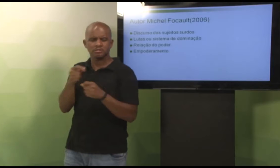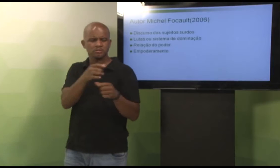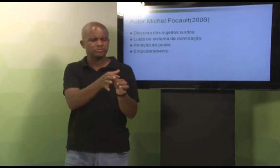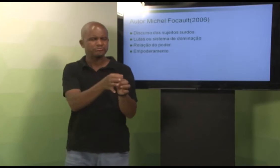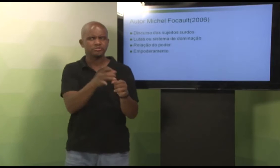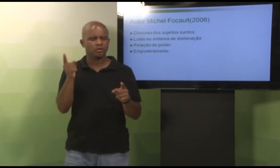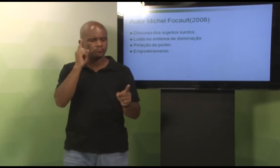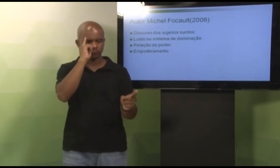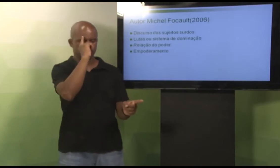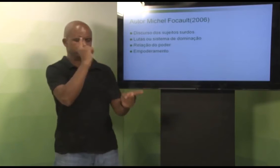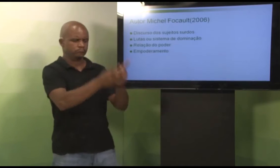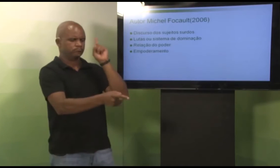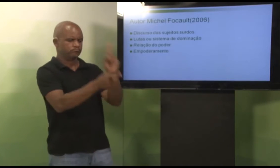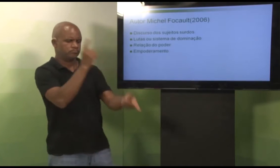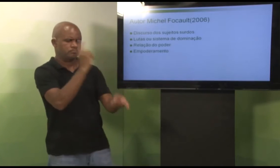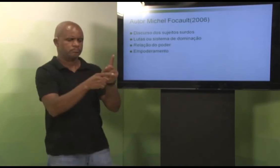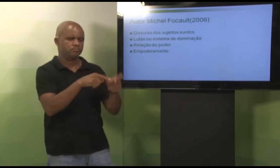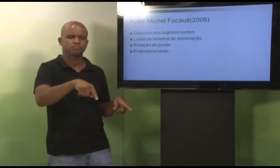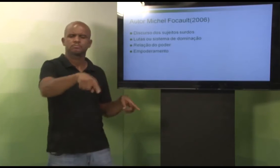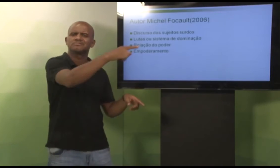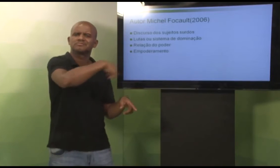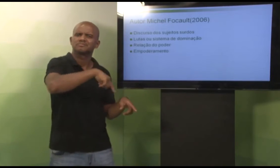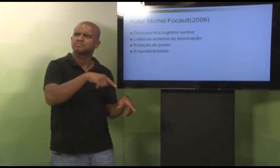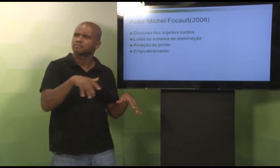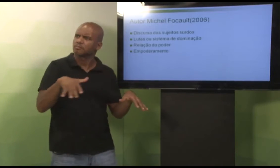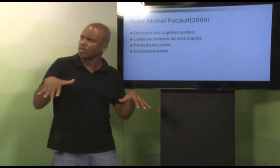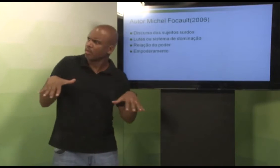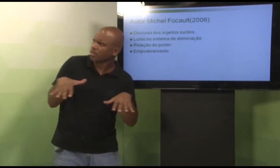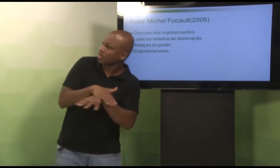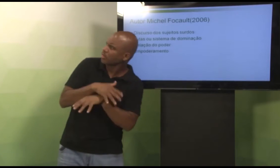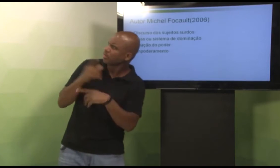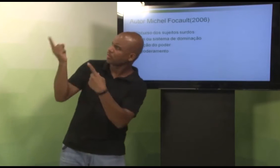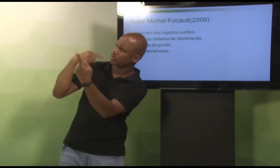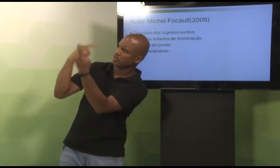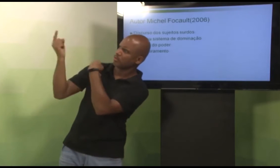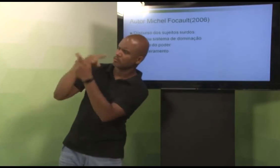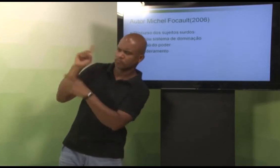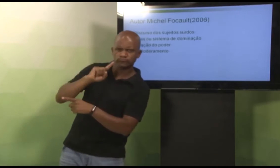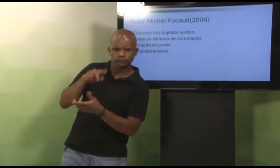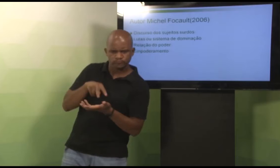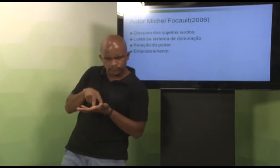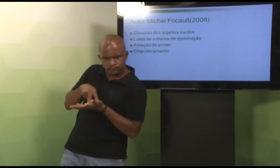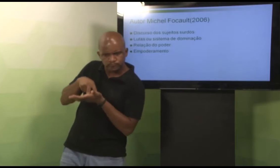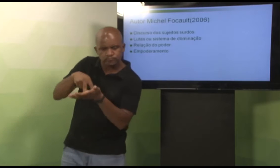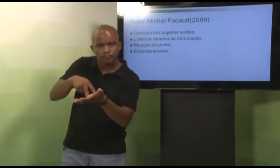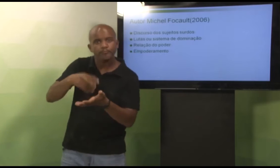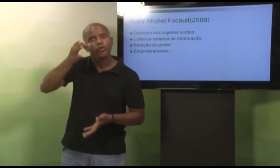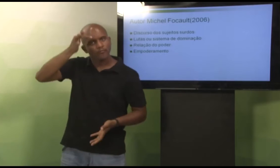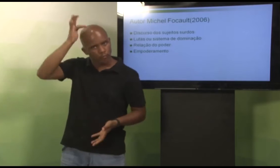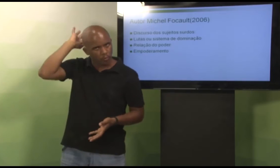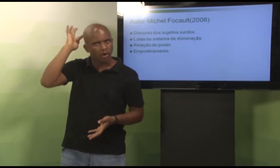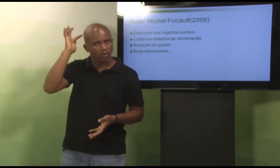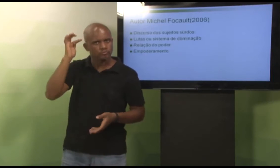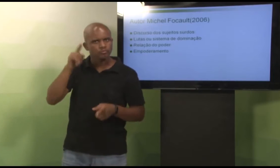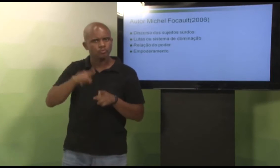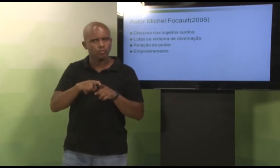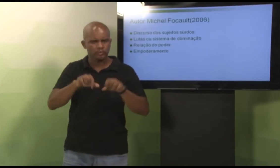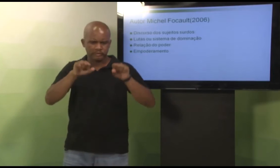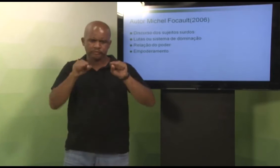constitui um sistema de dominação, onde as relações de poder, o grupo minoritário,